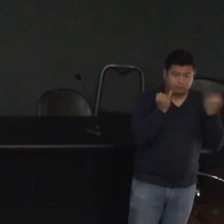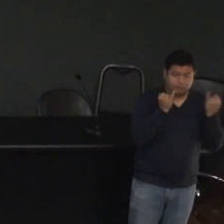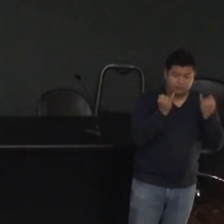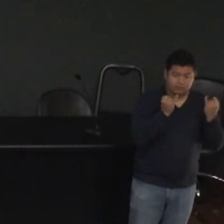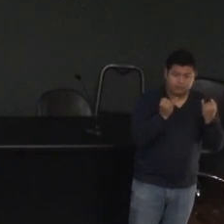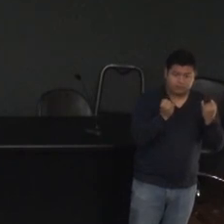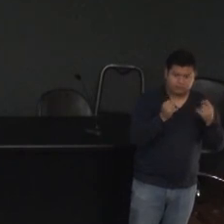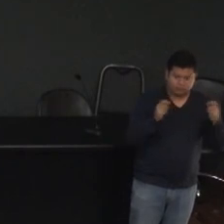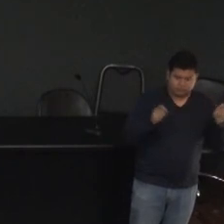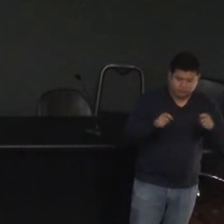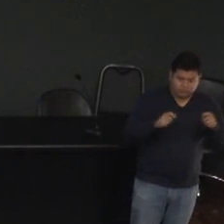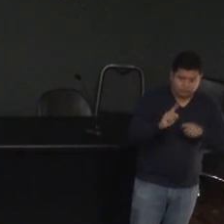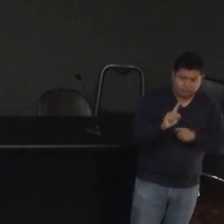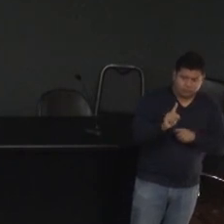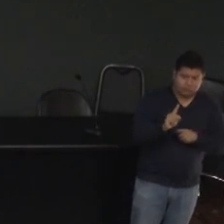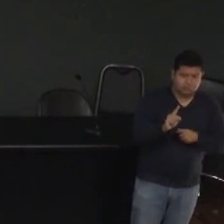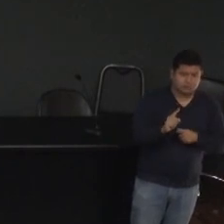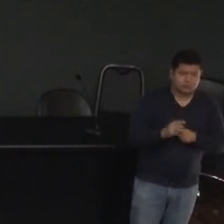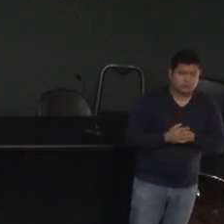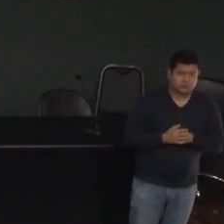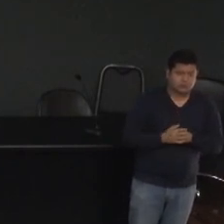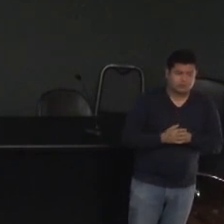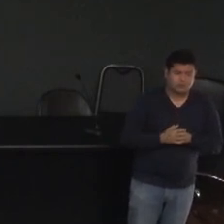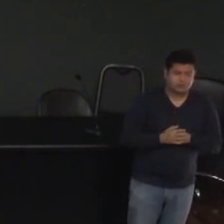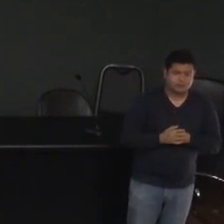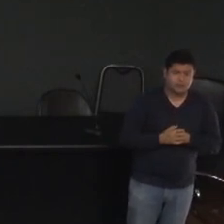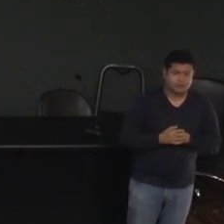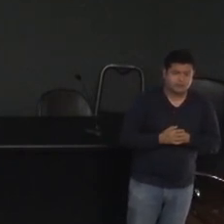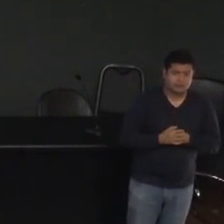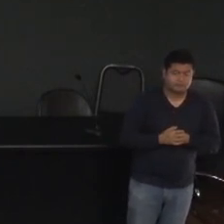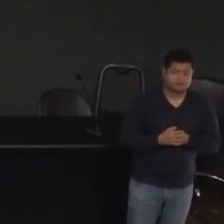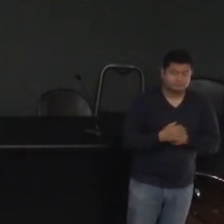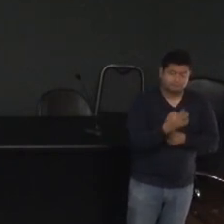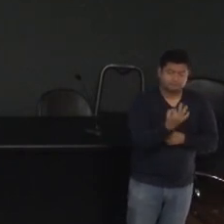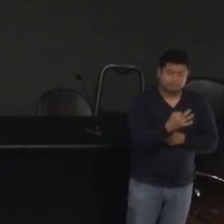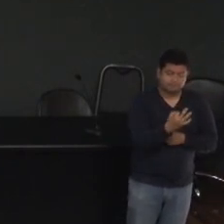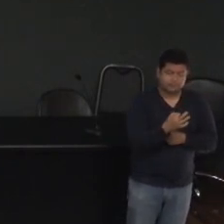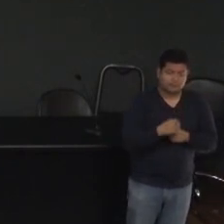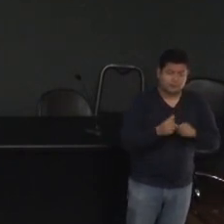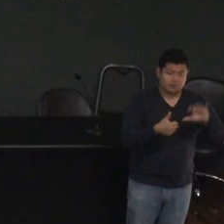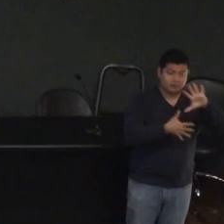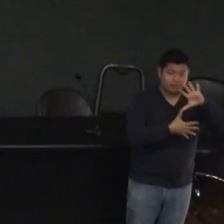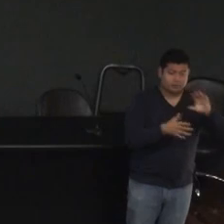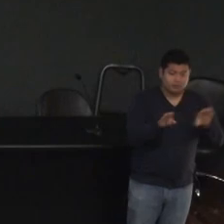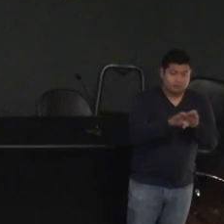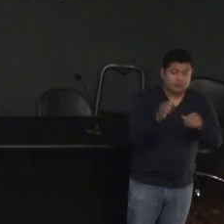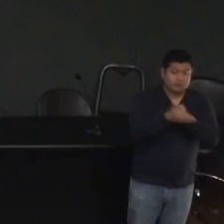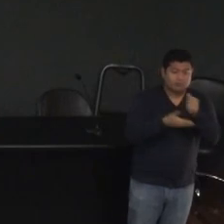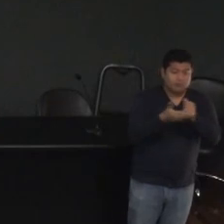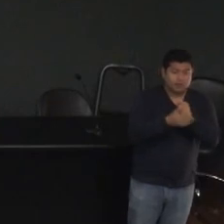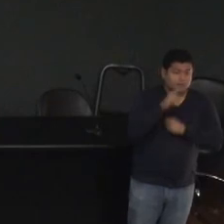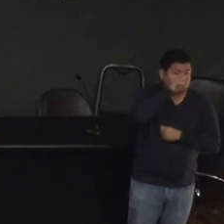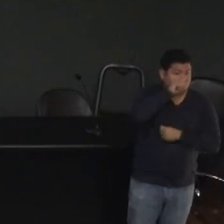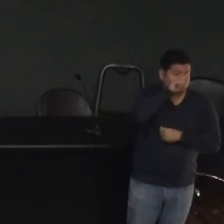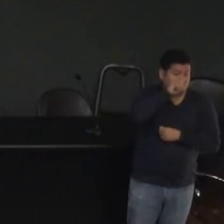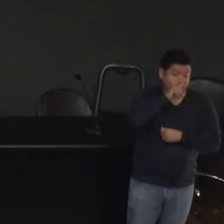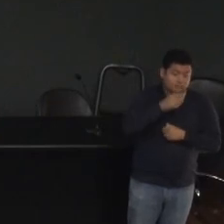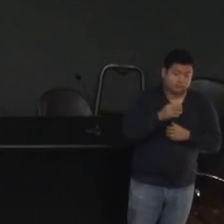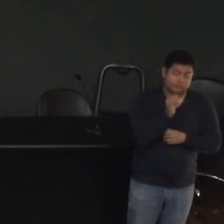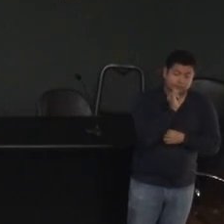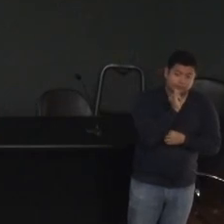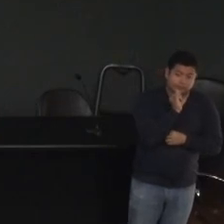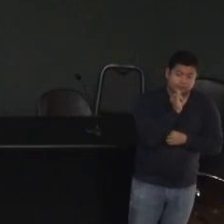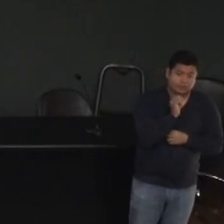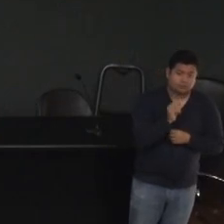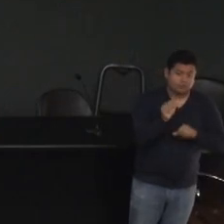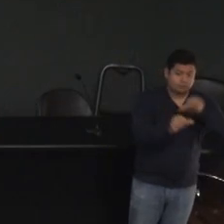e sim eu teria que eu te diria que a parte de mapeamento e Matriz de risco porque veja o que que vai fazer você mudar o teu